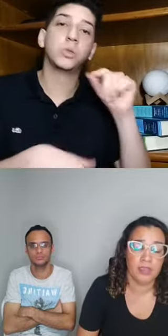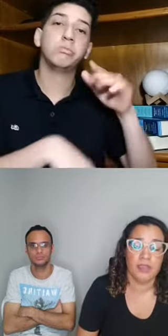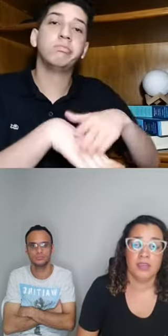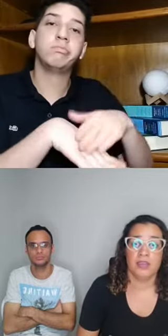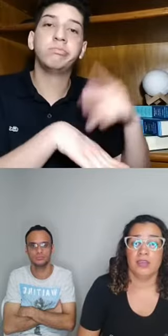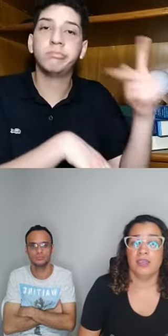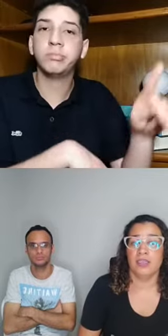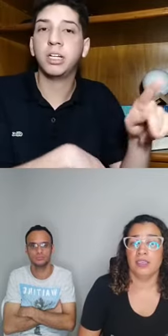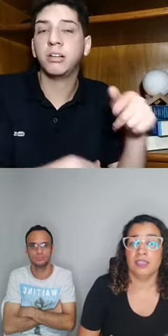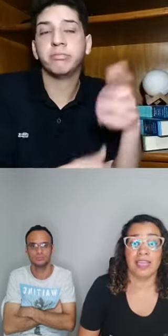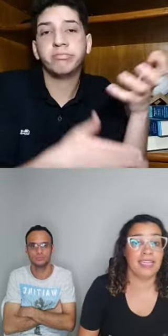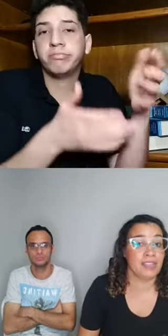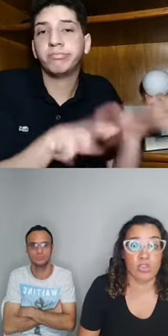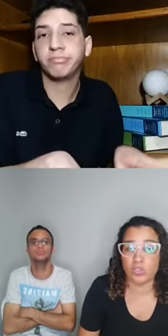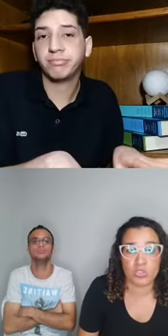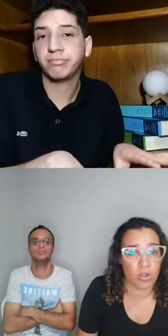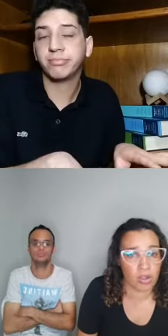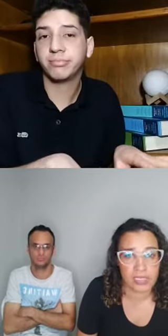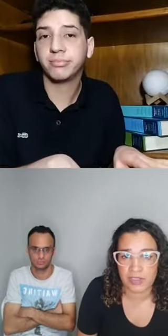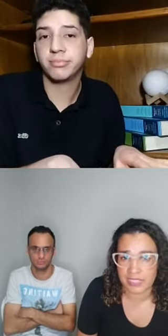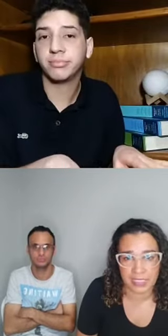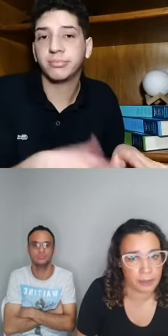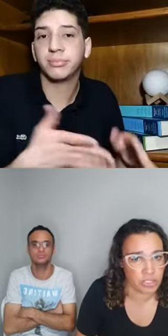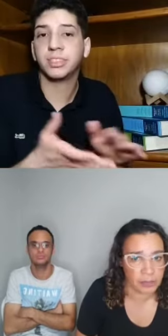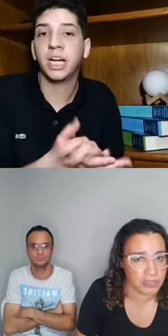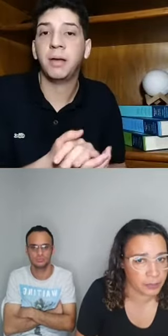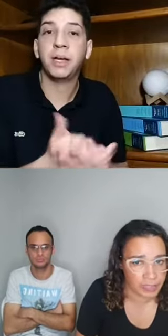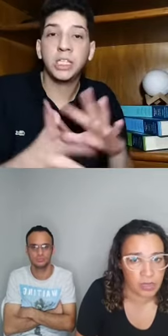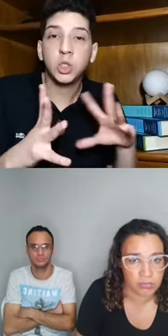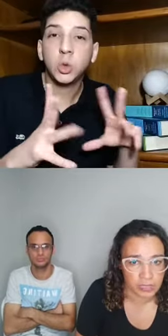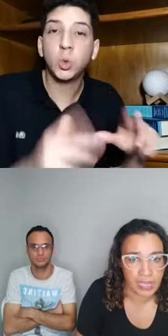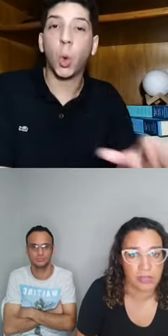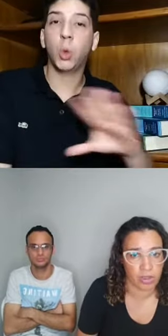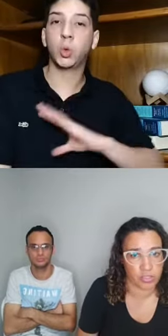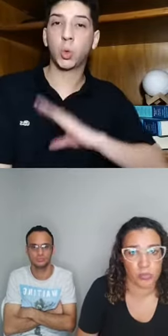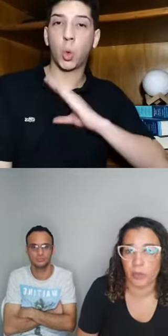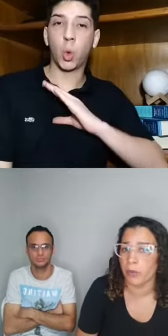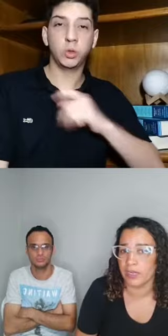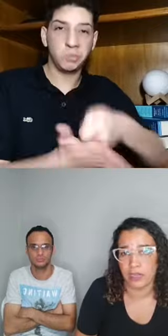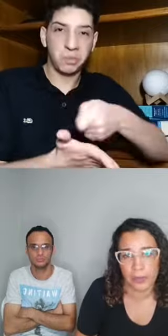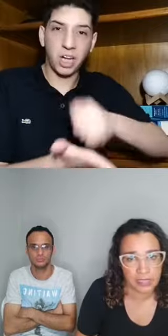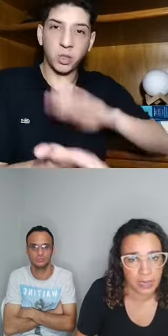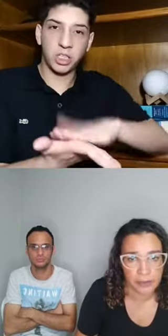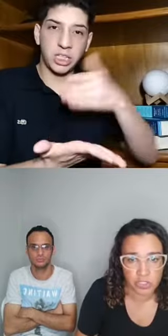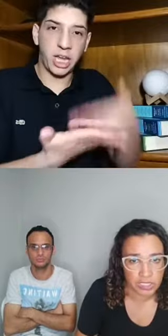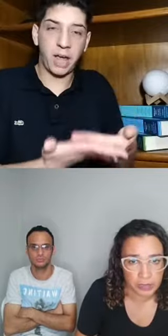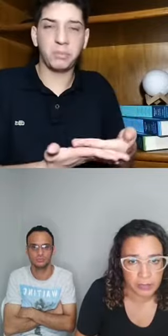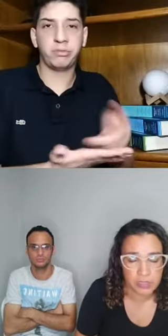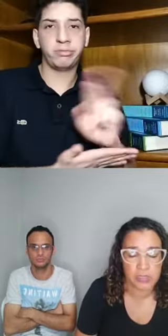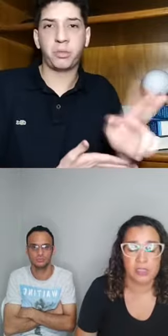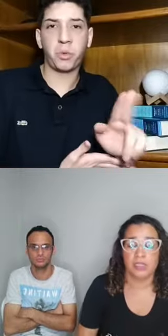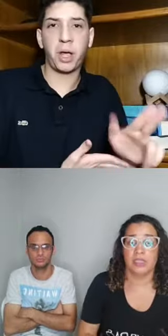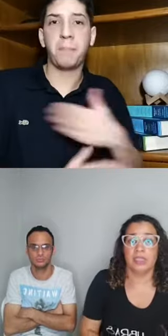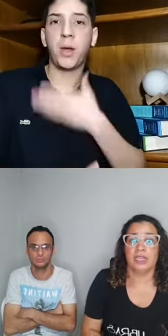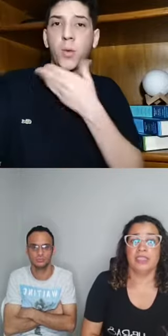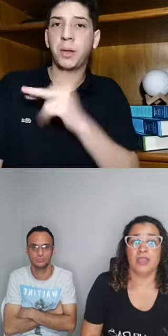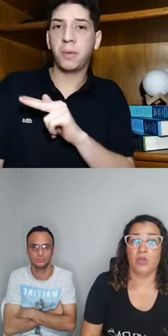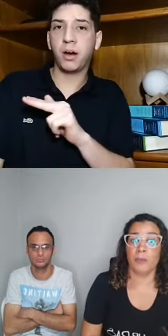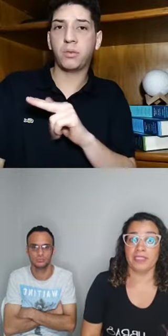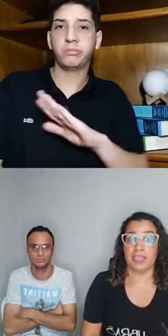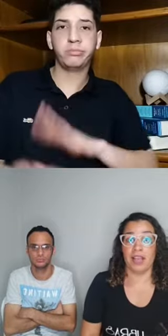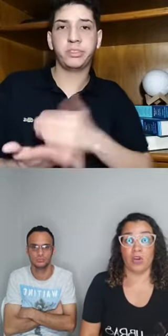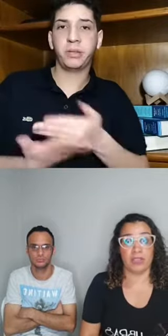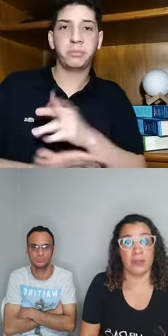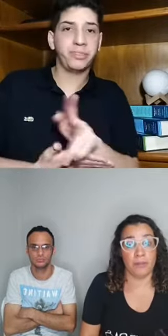quer. E nem todos os codas vão ser intérpretes de Libras também, não, tá? E no caso do meu irmão, ele não é intérprete de Libras. Então,